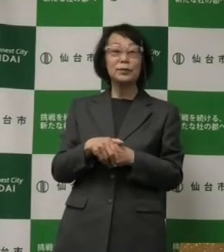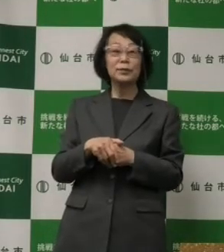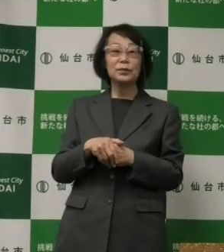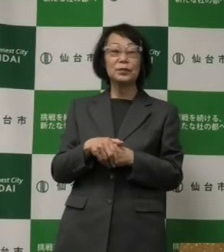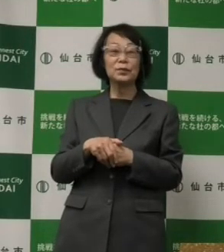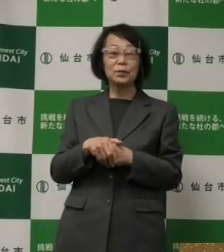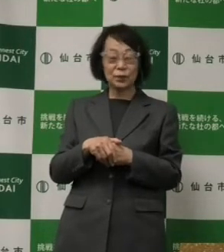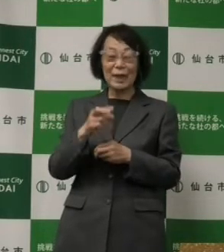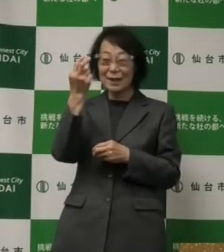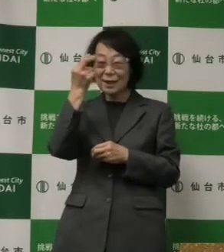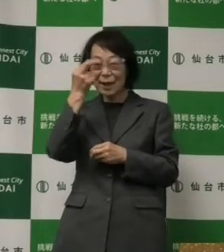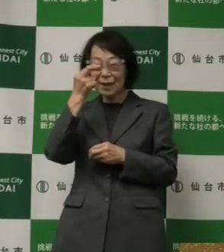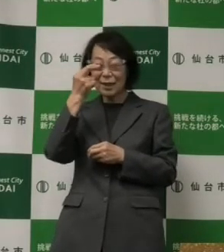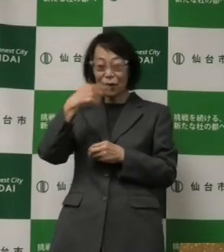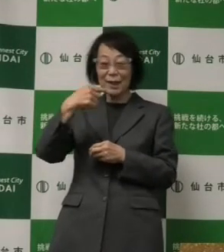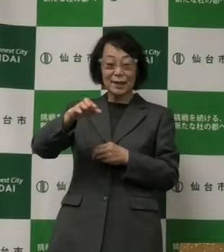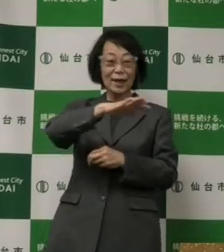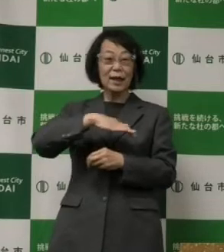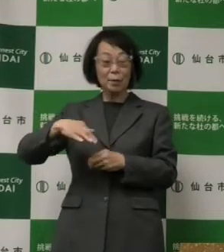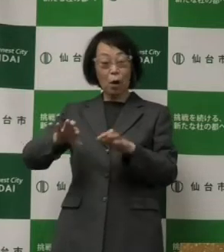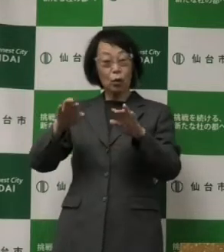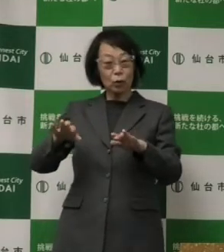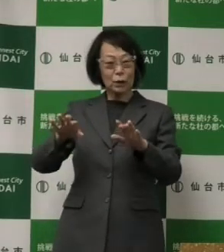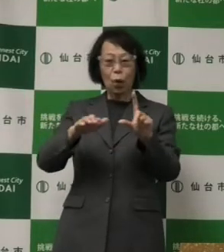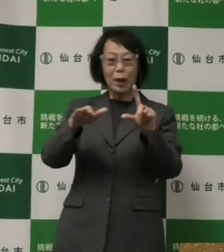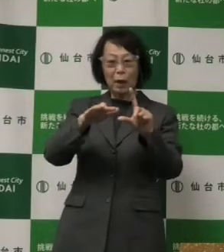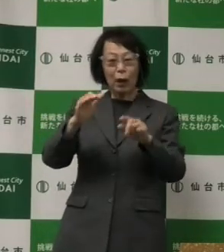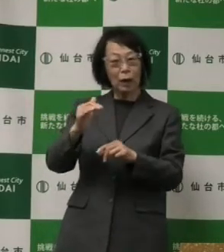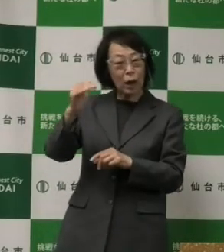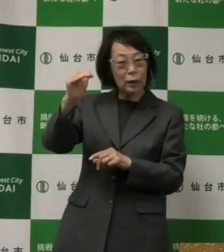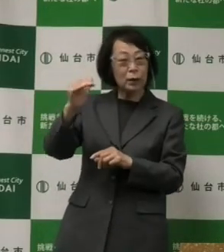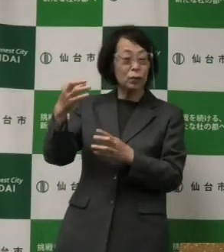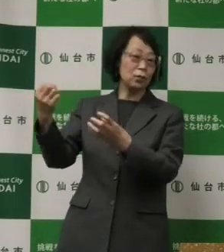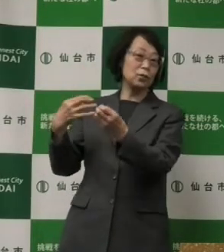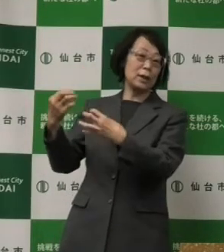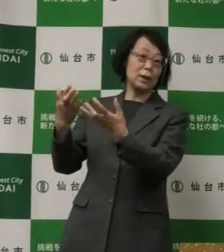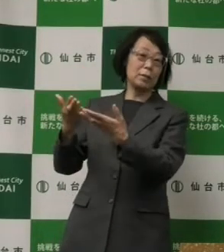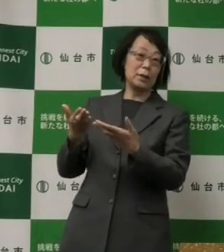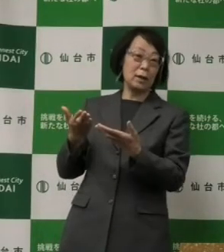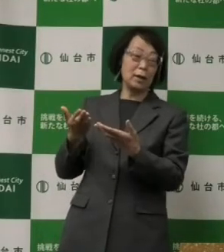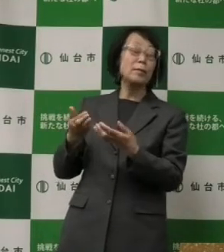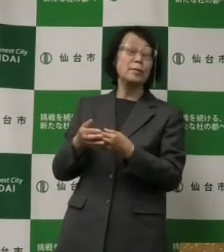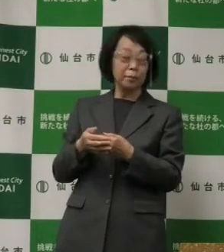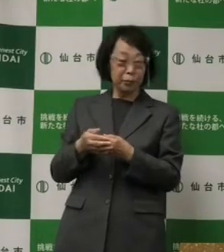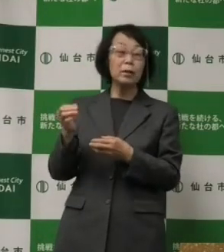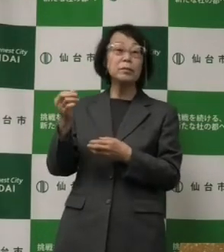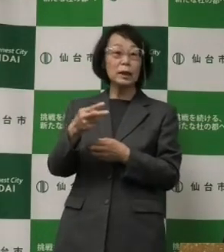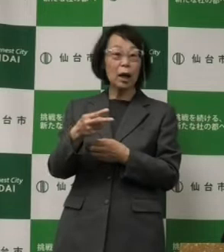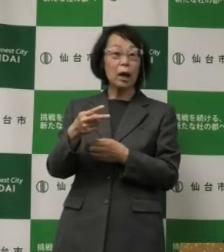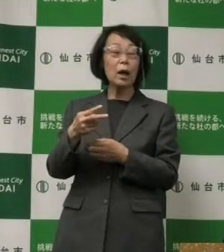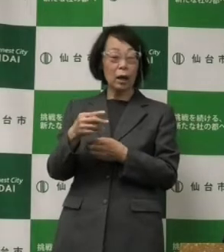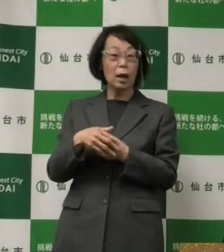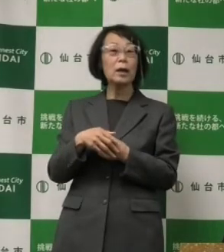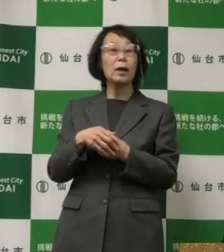審査員の先生方もですね、今年のレベルは相当高いというふうにおっしゃっていただきましたし、そしてまたコンテスタ